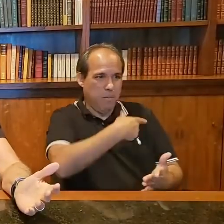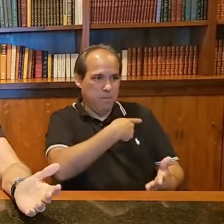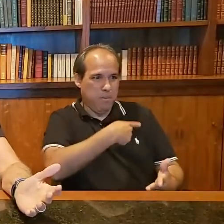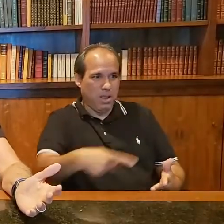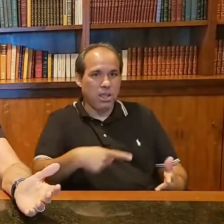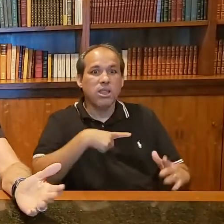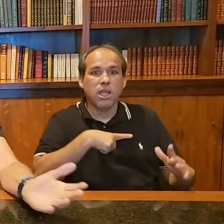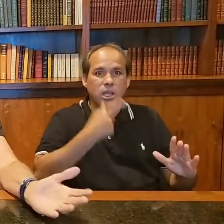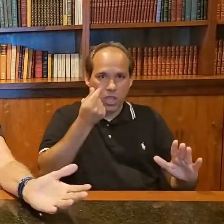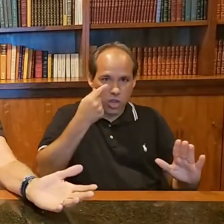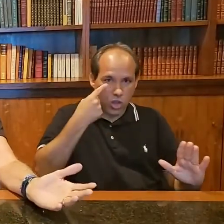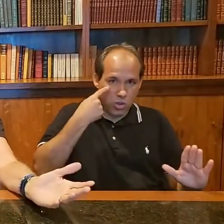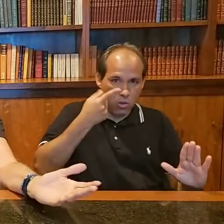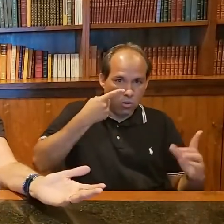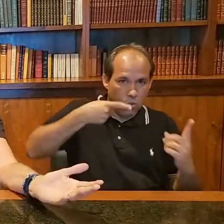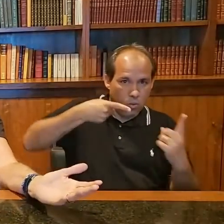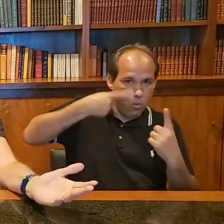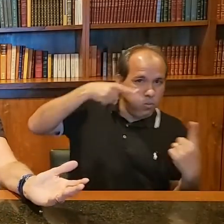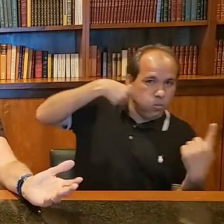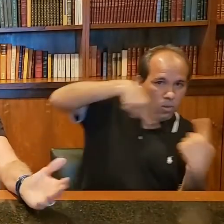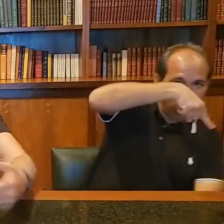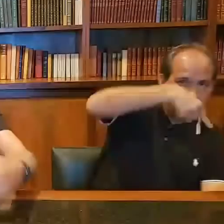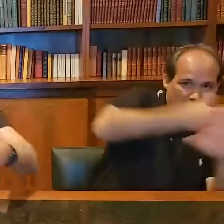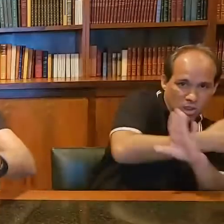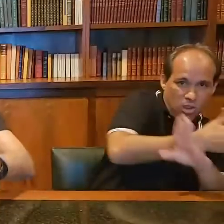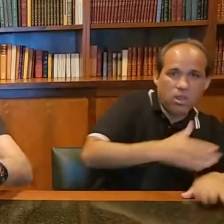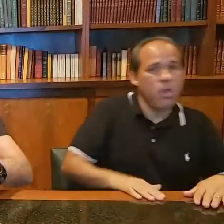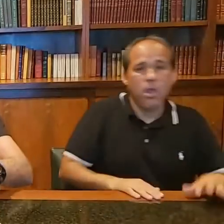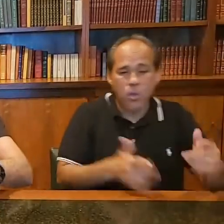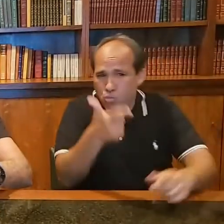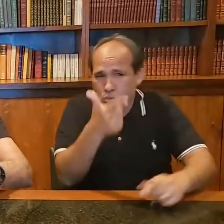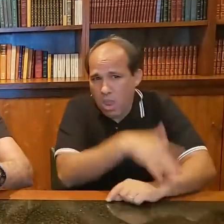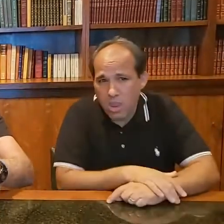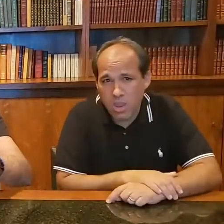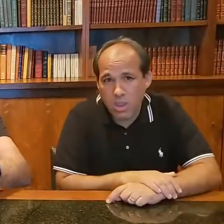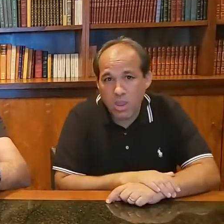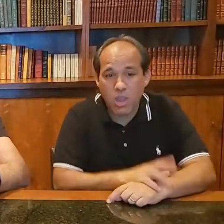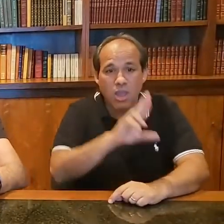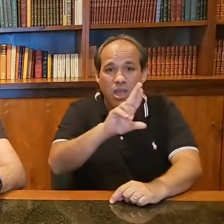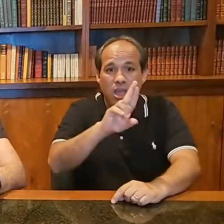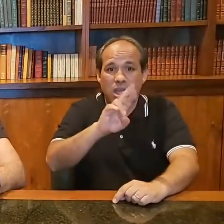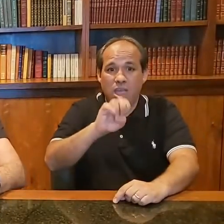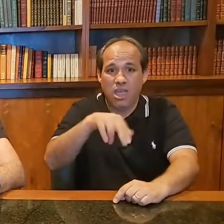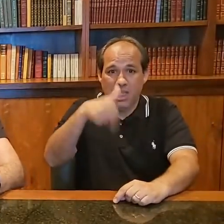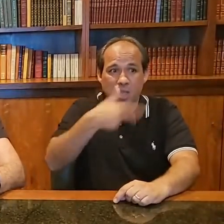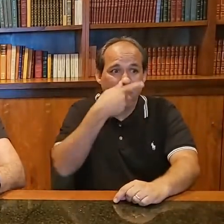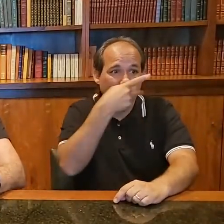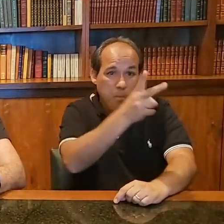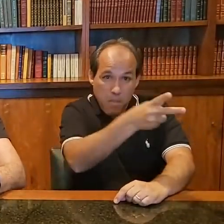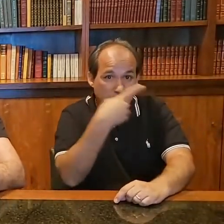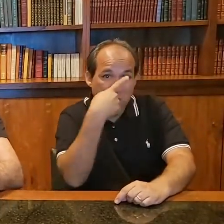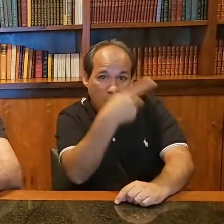de recursos? Não, né? Até porque o próprio Renan falou que essa CPI não será